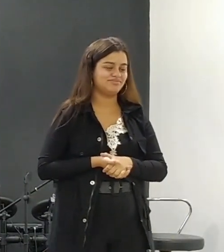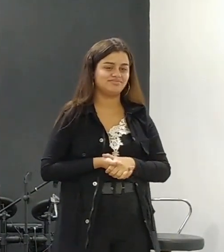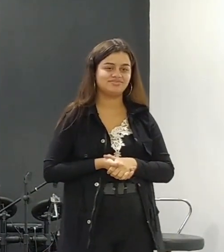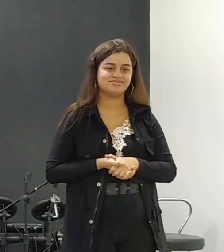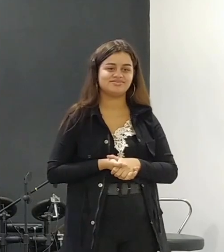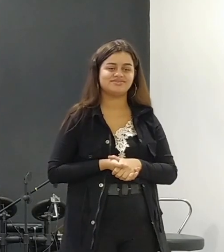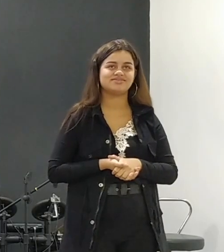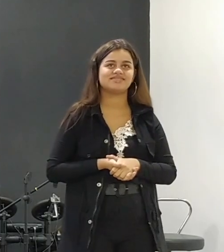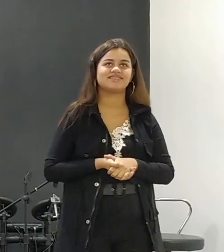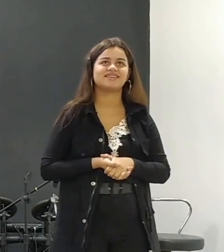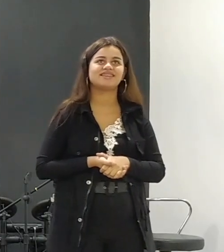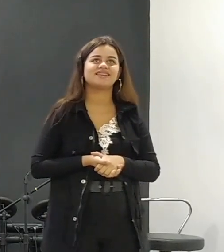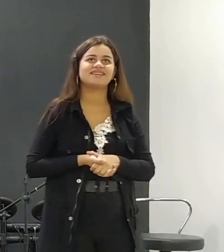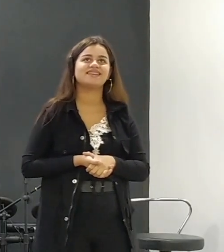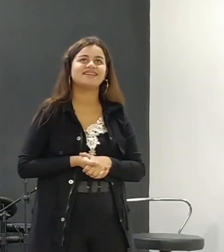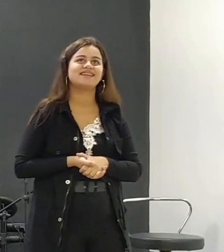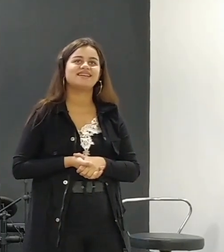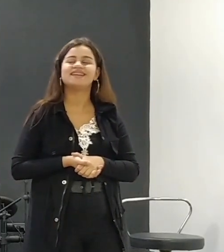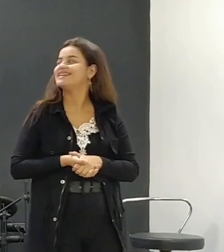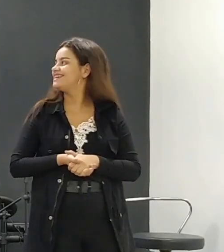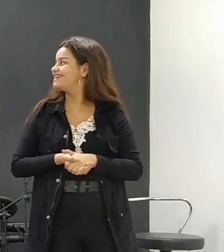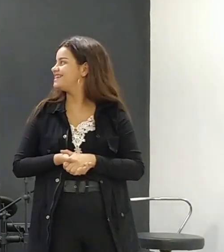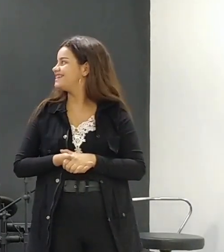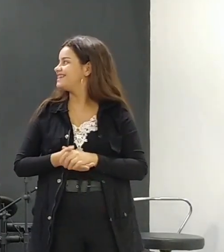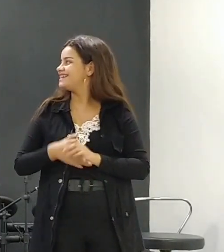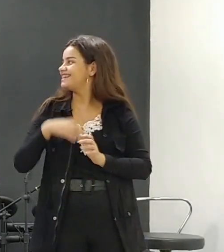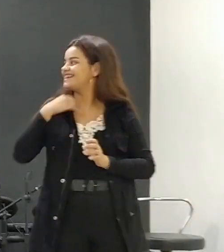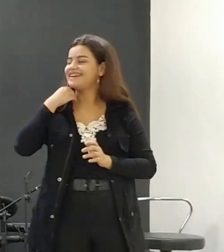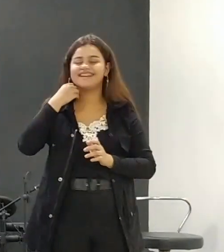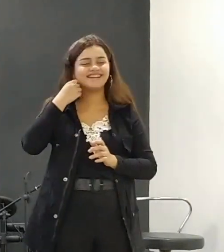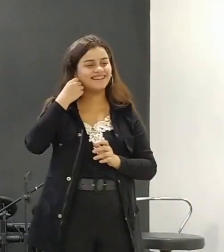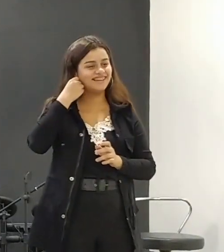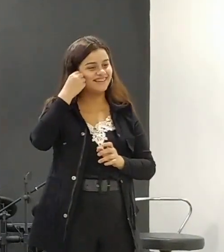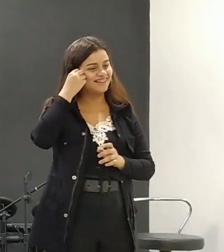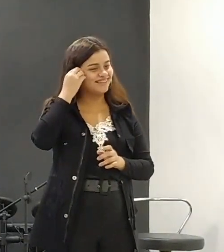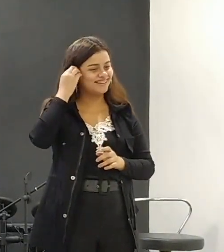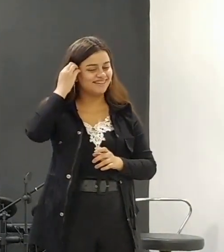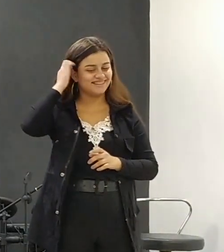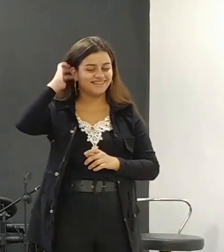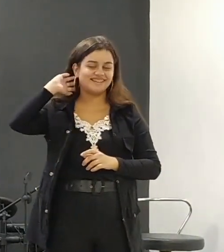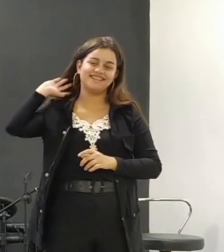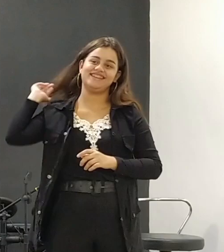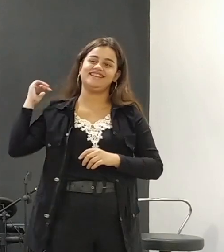Tem chavinha ali dos pequeninos, porque dos pais eu venho dos céus.